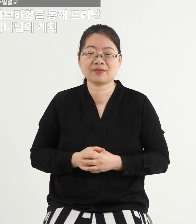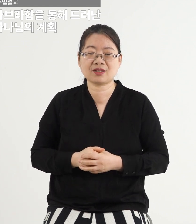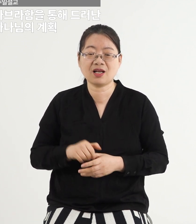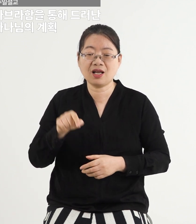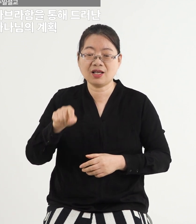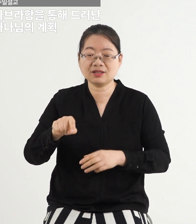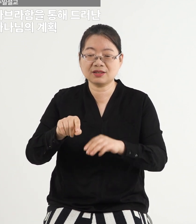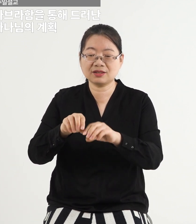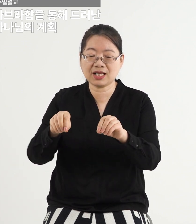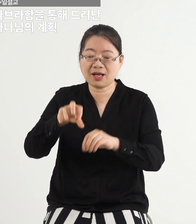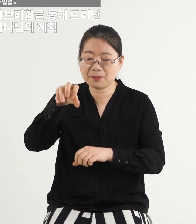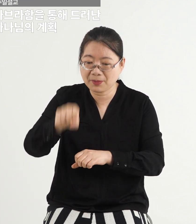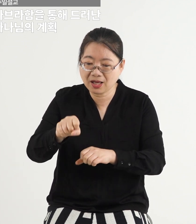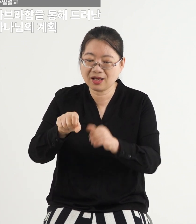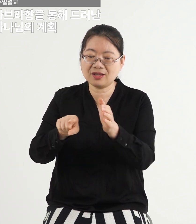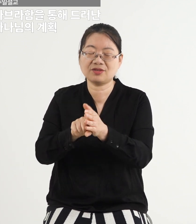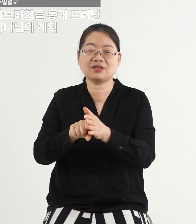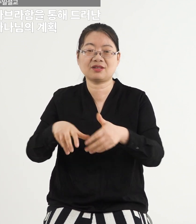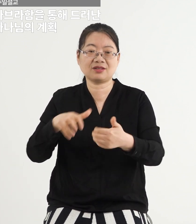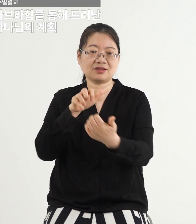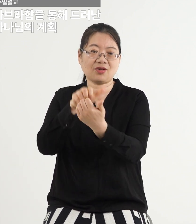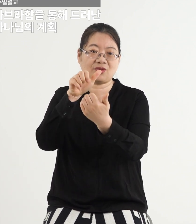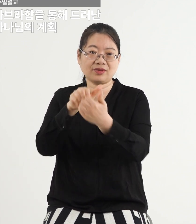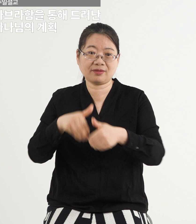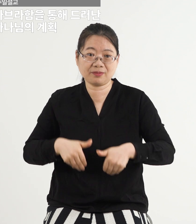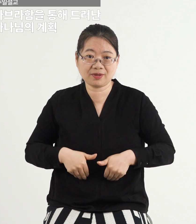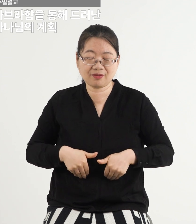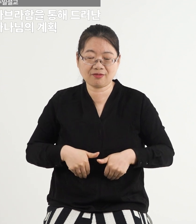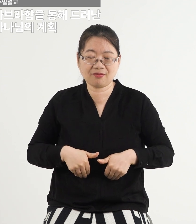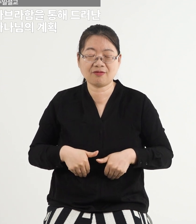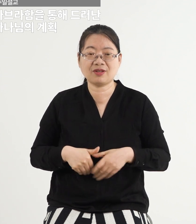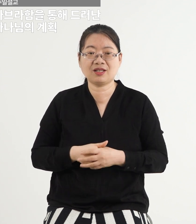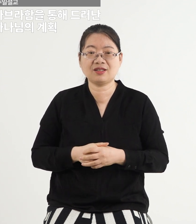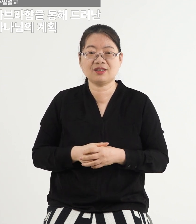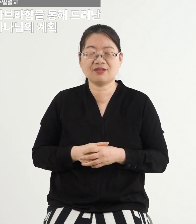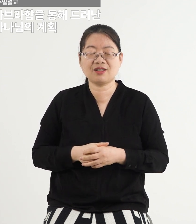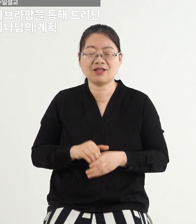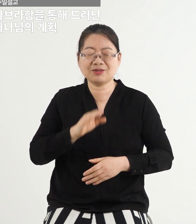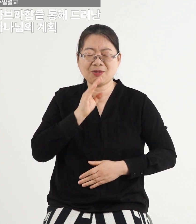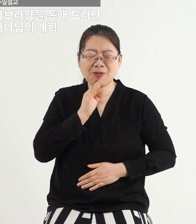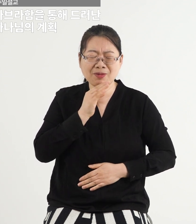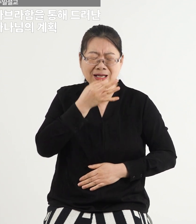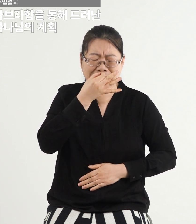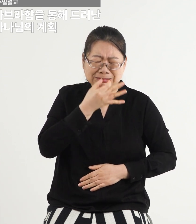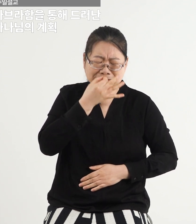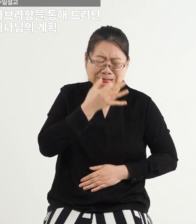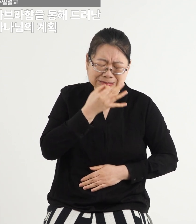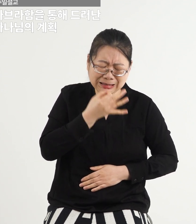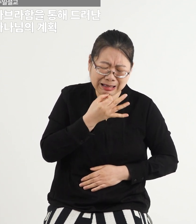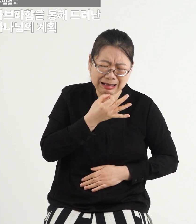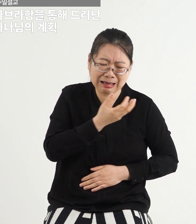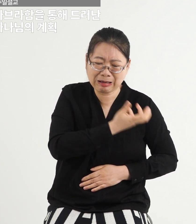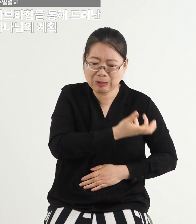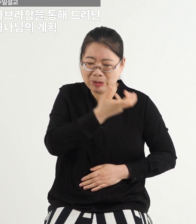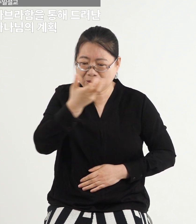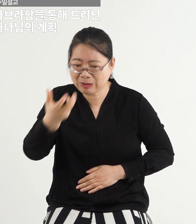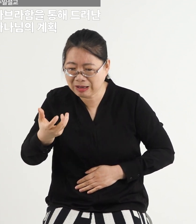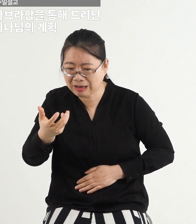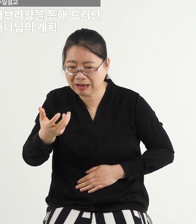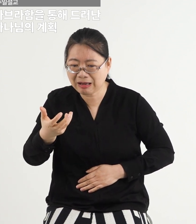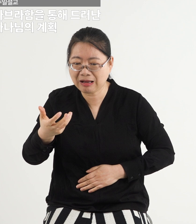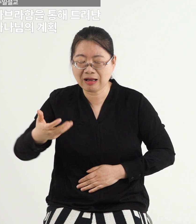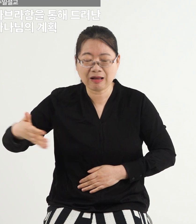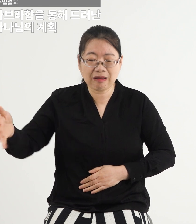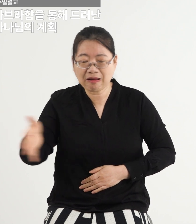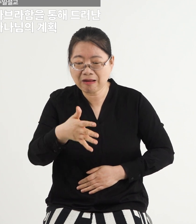차지하려면 전쟁을 해야 될 거 아니에요. 뭐 이런 법이 어디 있어요? 천신만고 끝에 들어왔는데 진공 상태가